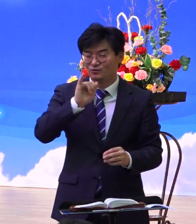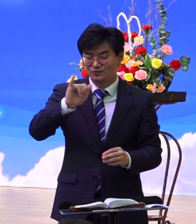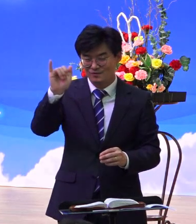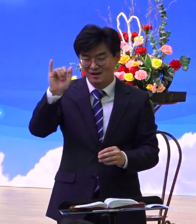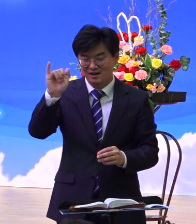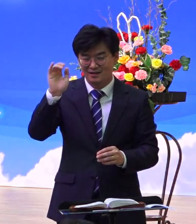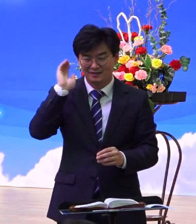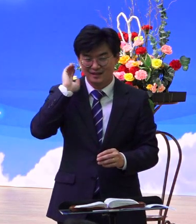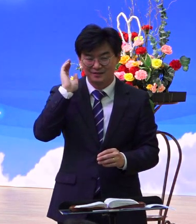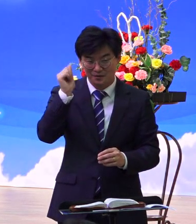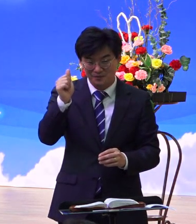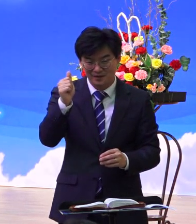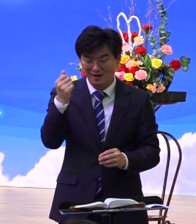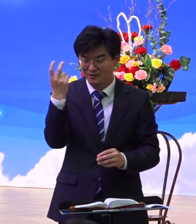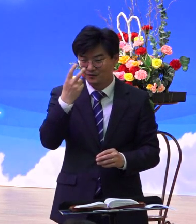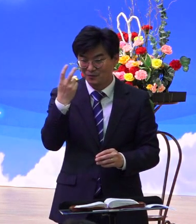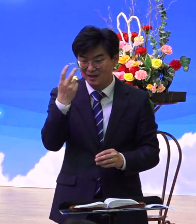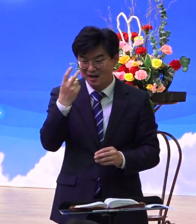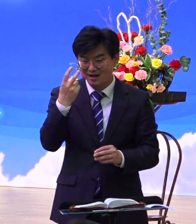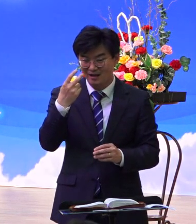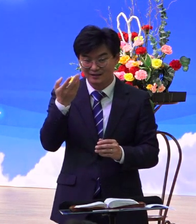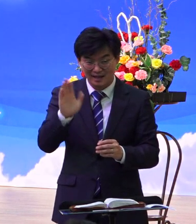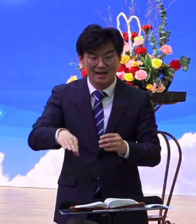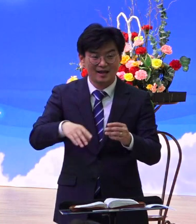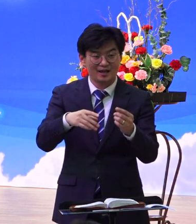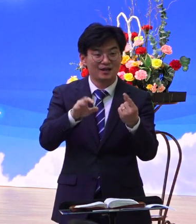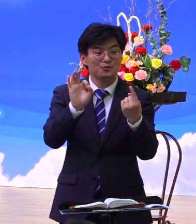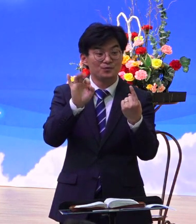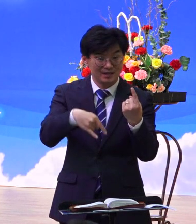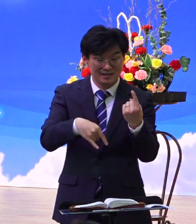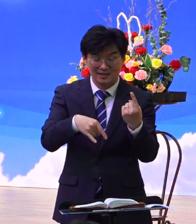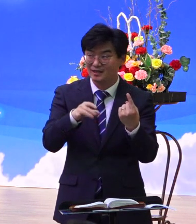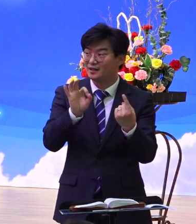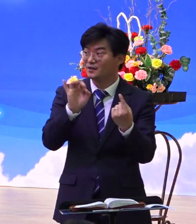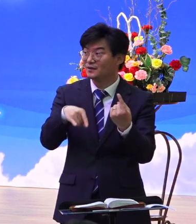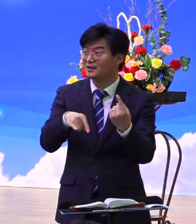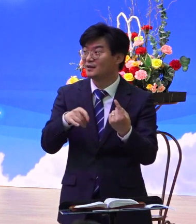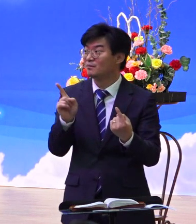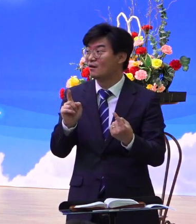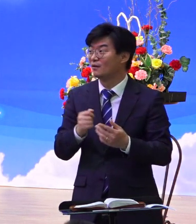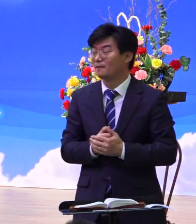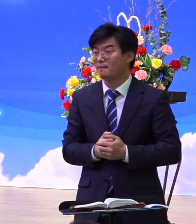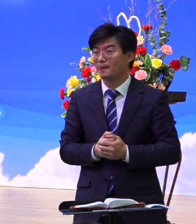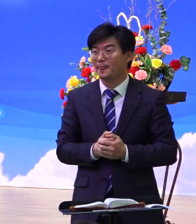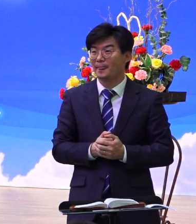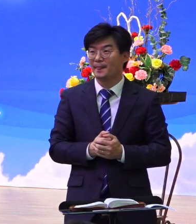존경하는가? 이런 조사였는데 여러분 1위가 누구였겠습니까?